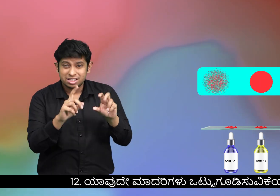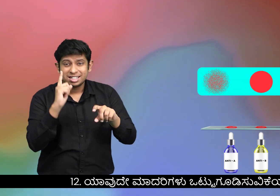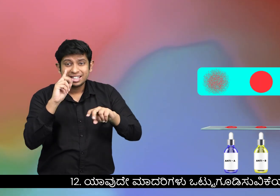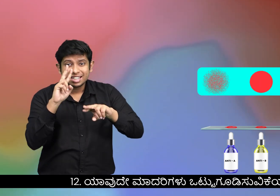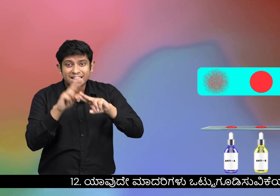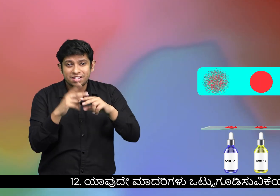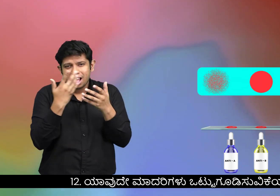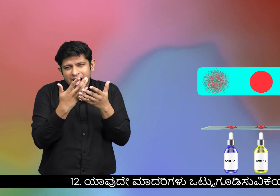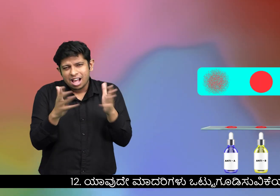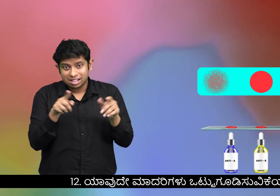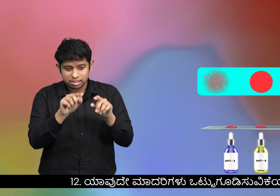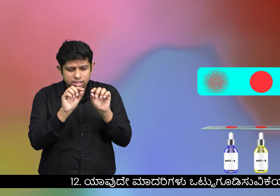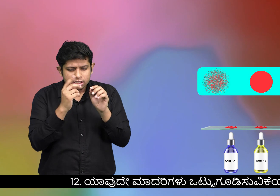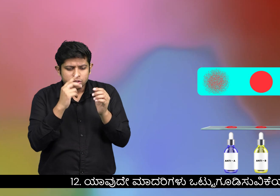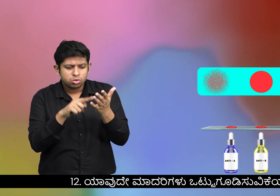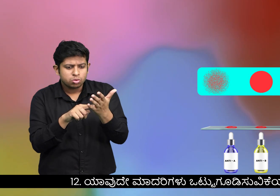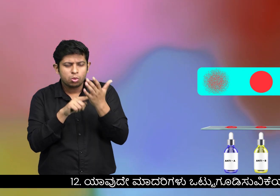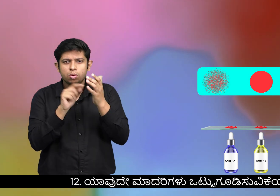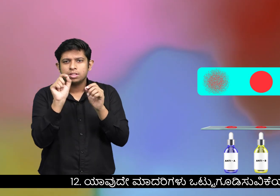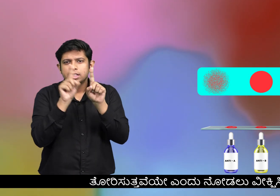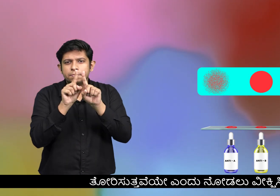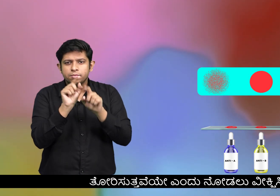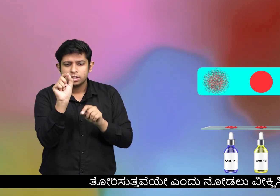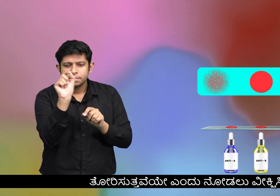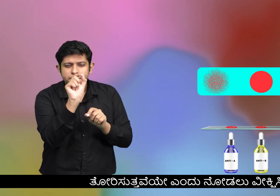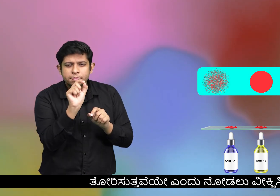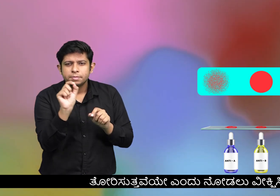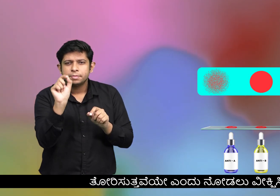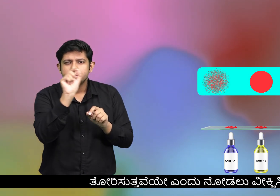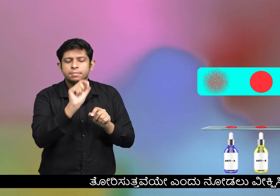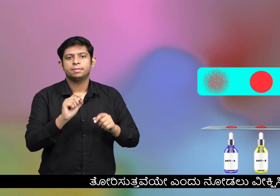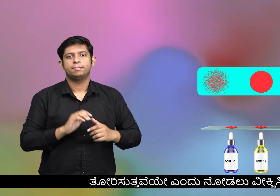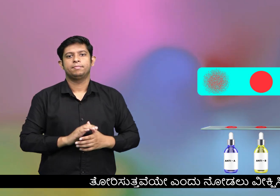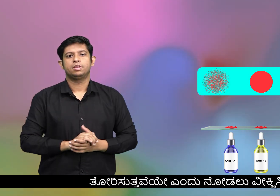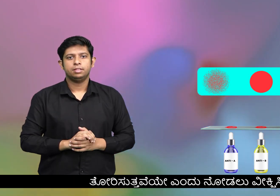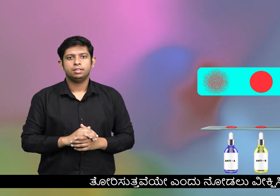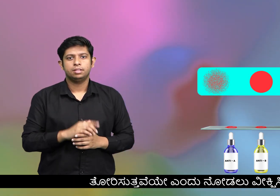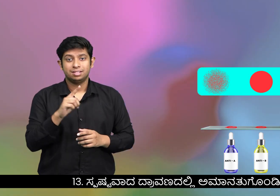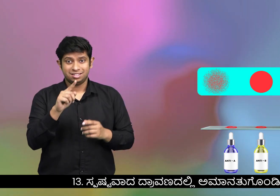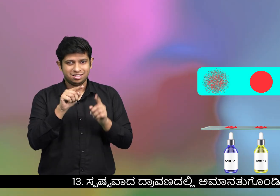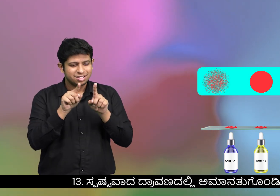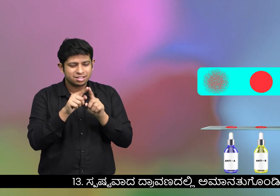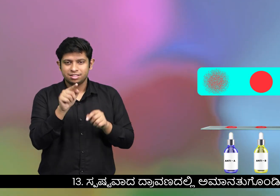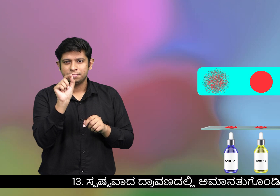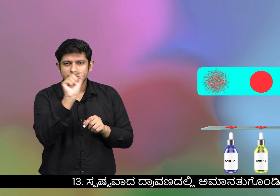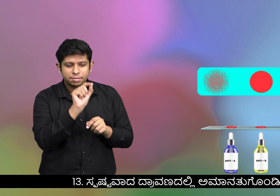ಯಾವುದೇ ಮಾದರಿಗಳು ಒಟ್ಟುಗೂಡಿಸುವಿಕೆಯಿಂದ ತೋರಿಸುವೆಯೇ ಎಂದು ನೋಡಲು ವೀಕ್ಷಿಸಿ. 13.